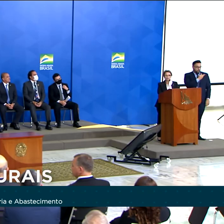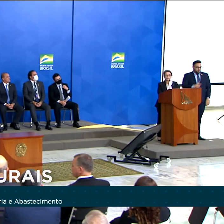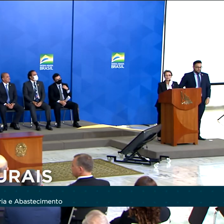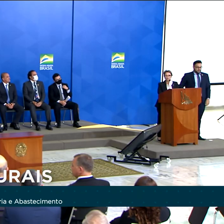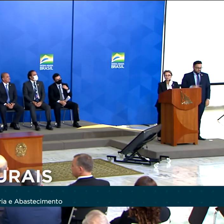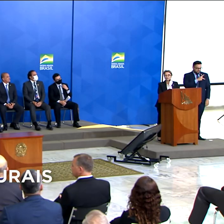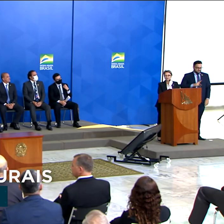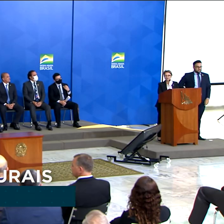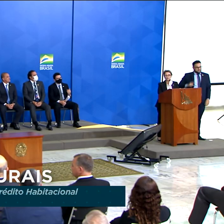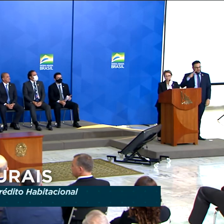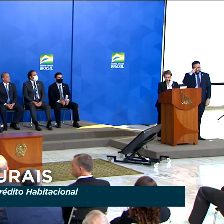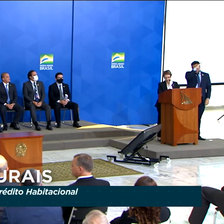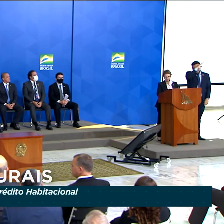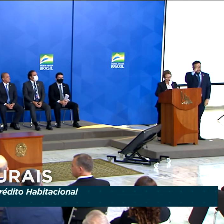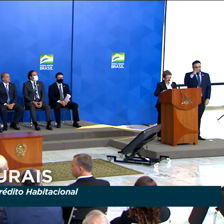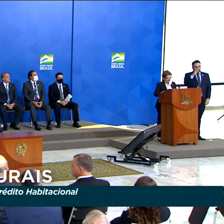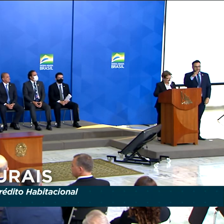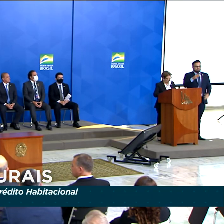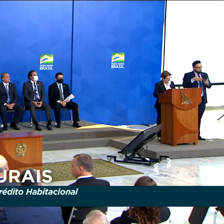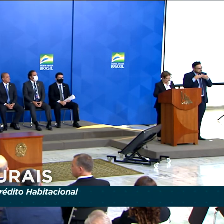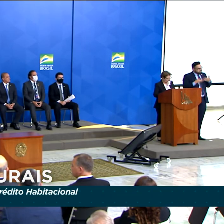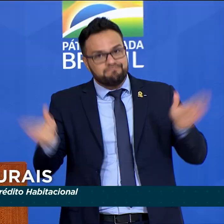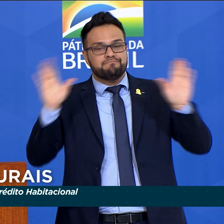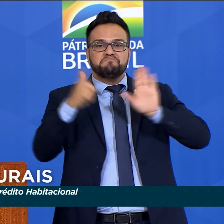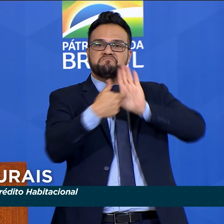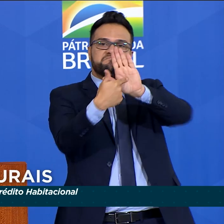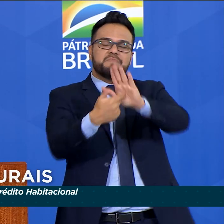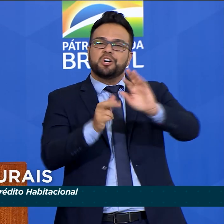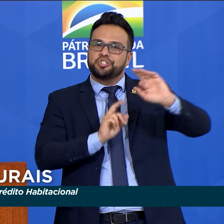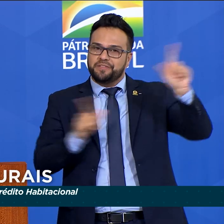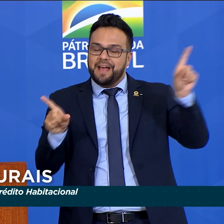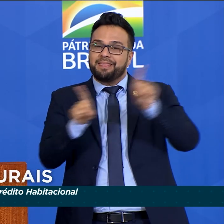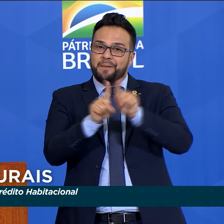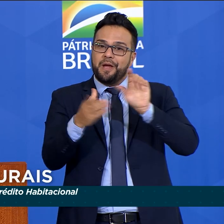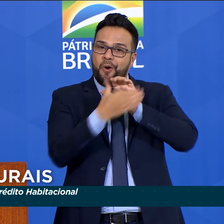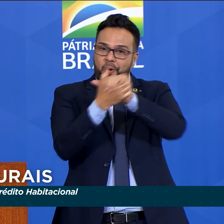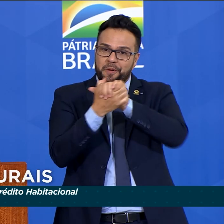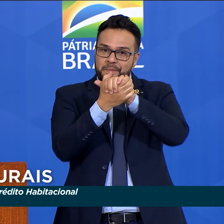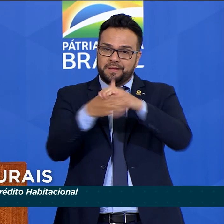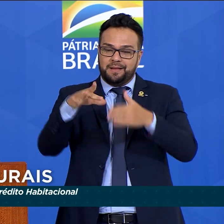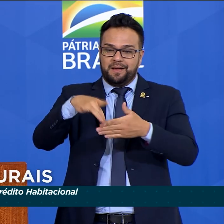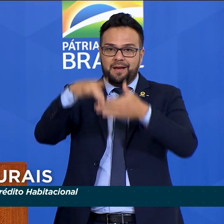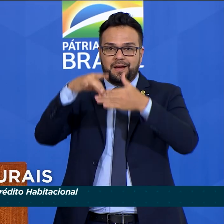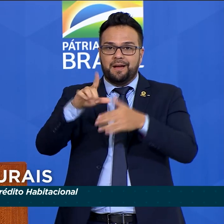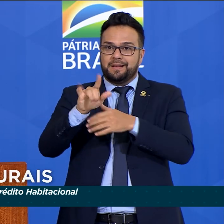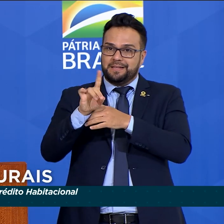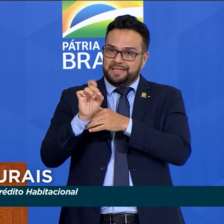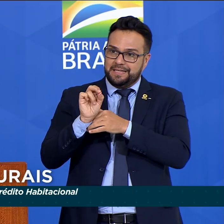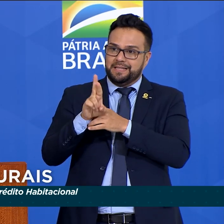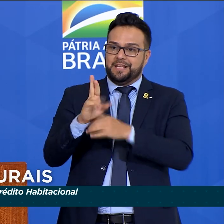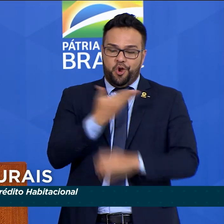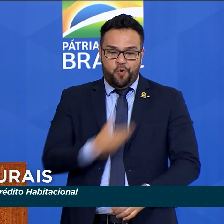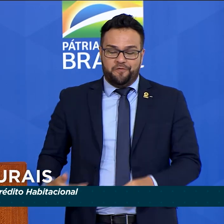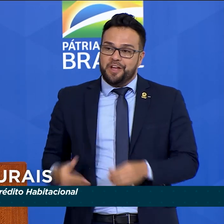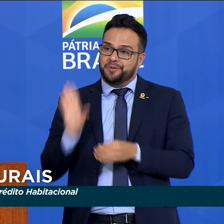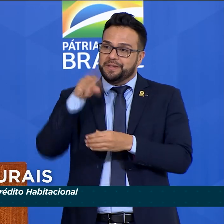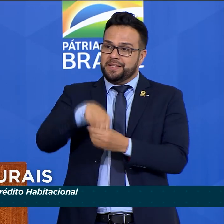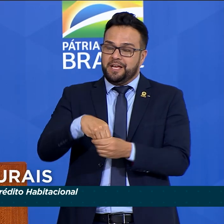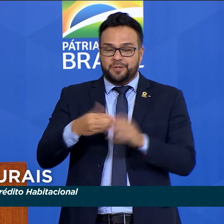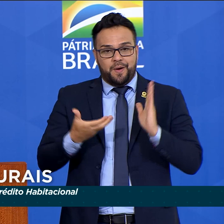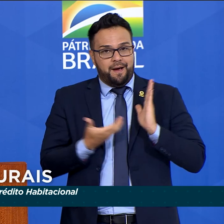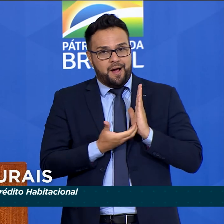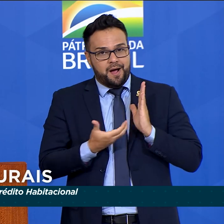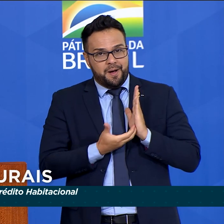desse governo que veio para fazer a diferença. Quero também cumprimentar o líder do governo na Câmara,